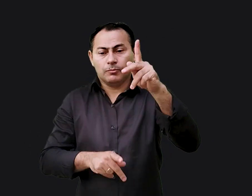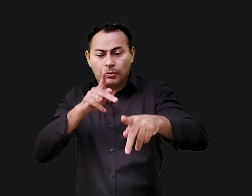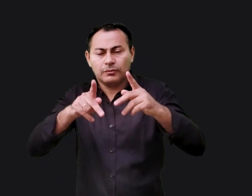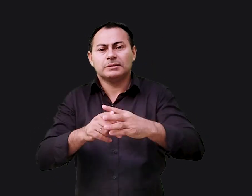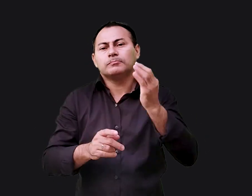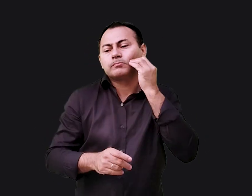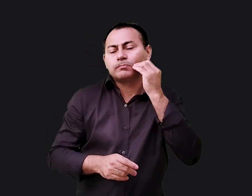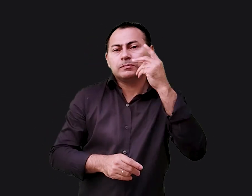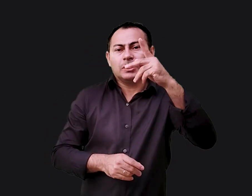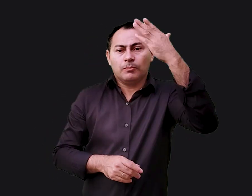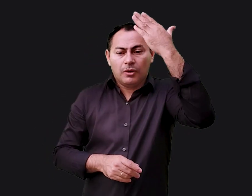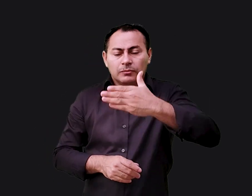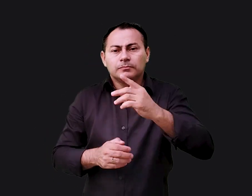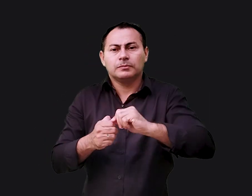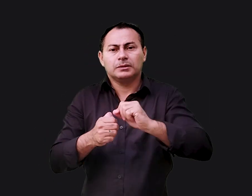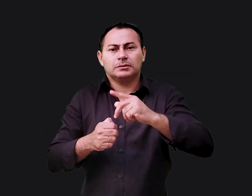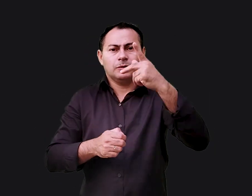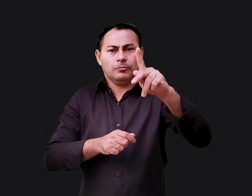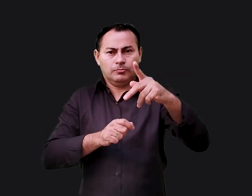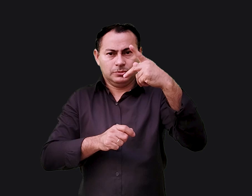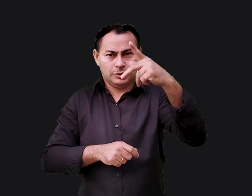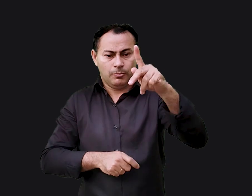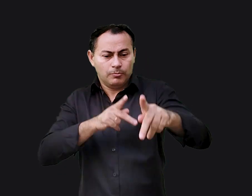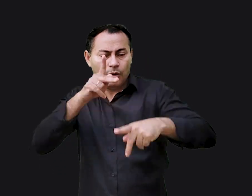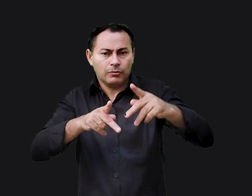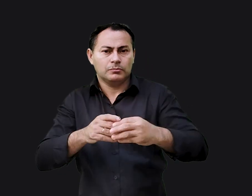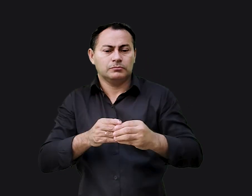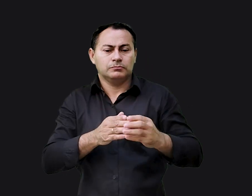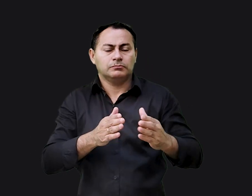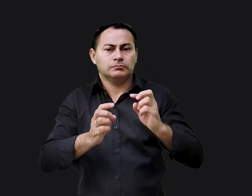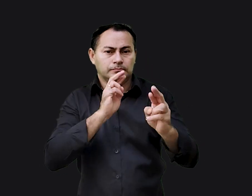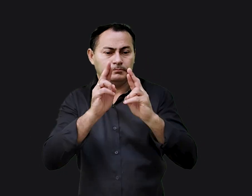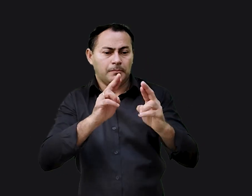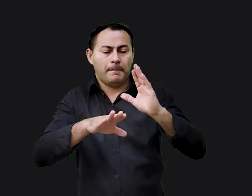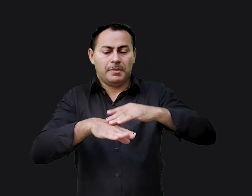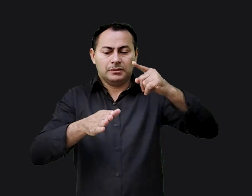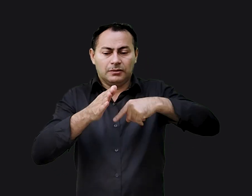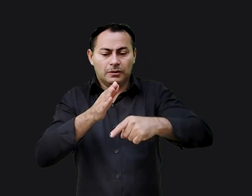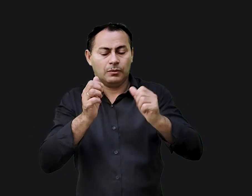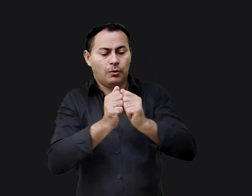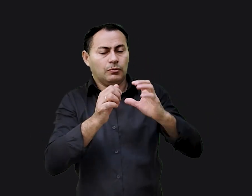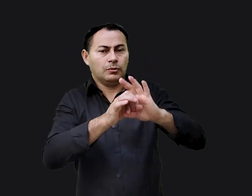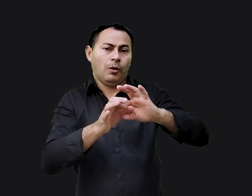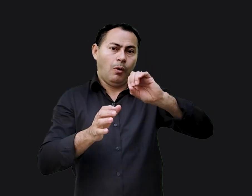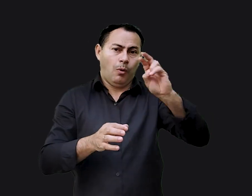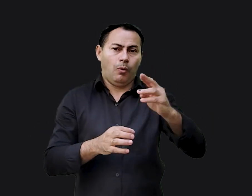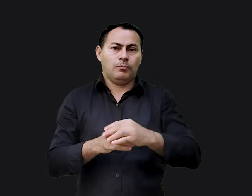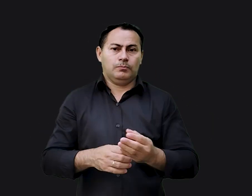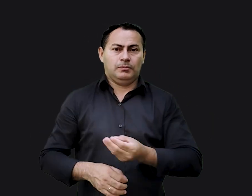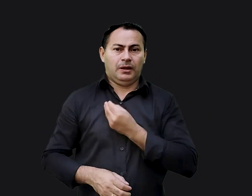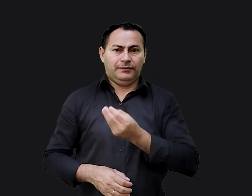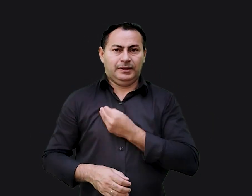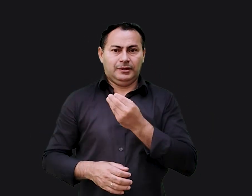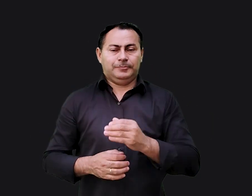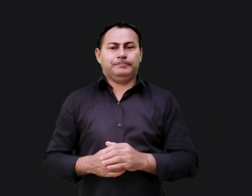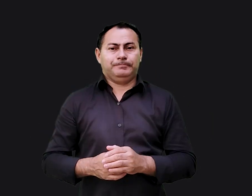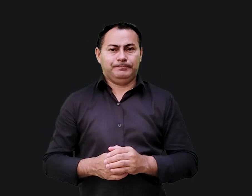está provando o seu povo ele está levando seu povo ou a um relacionamento mais profundo com ele ou a uma